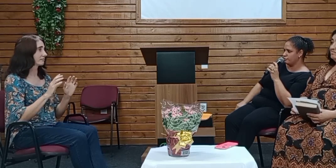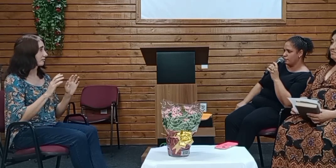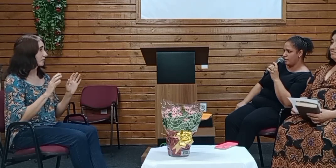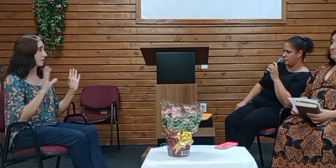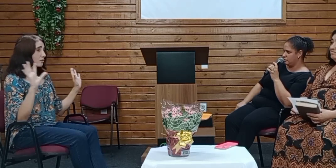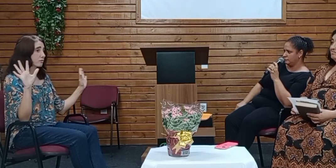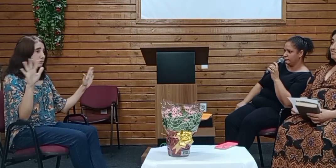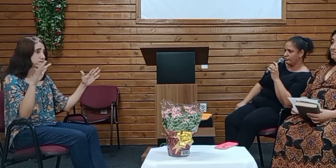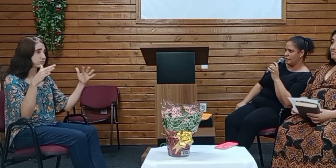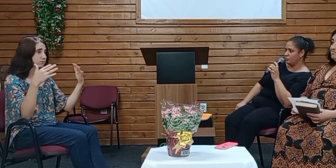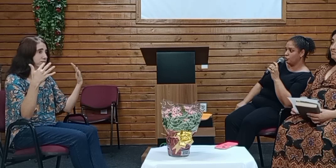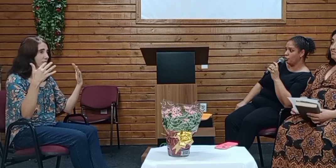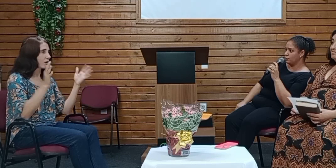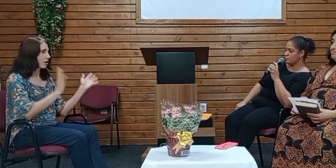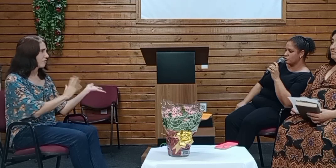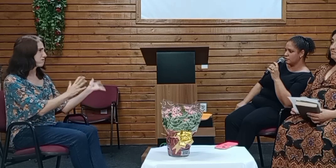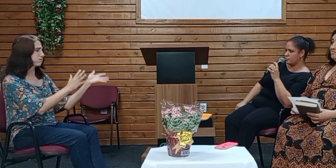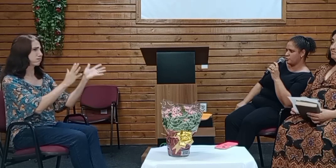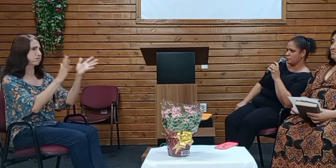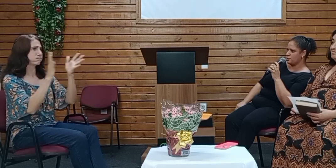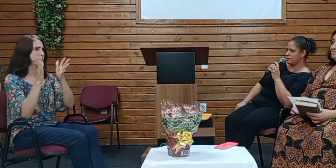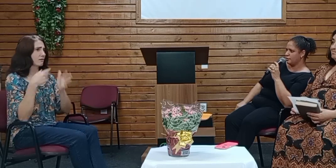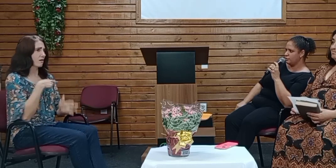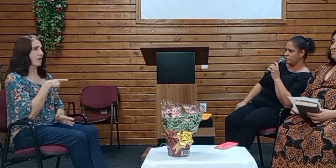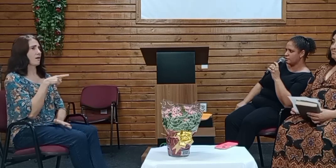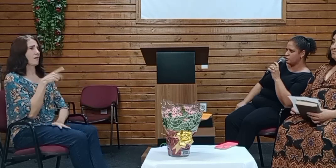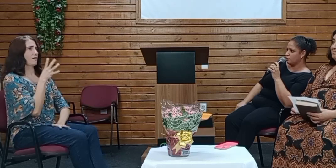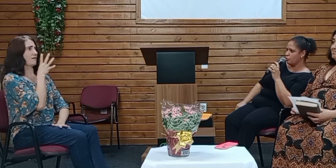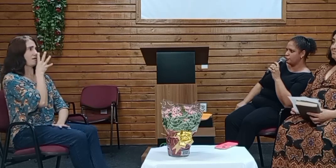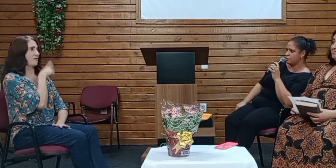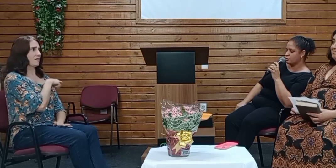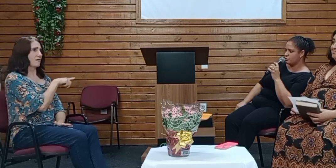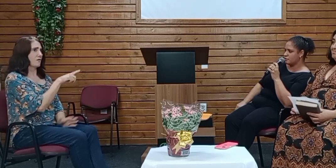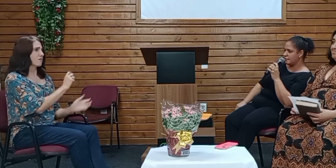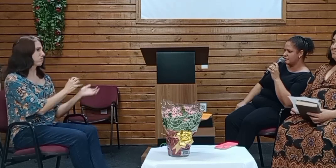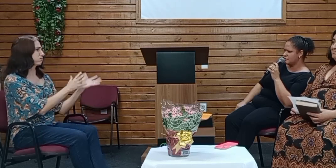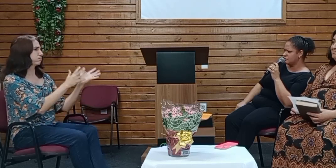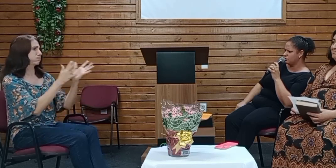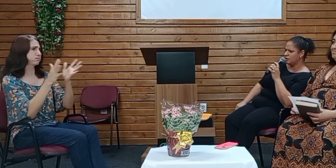muito envergonhada. E todas as pessoas olhando, e nossa, tinha um monte de surdos